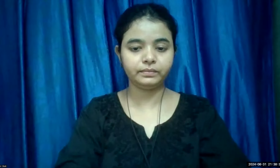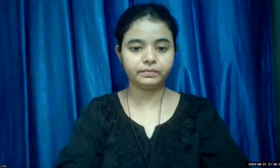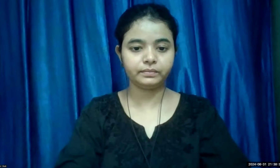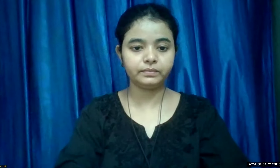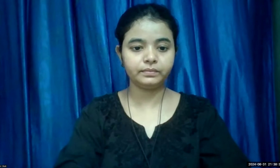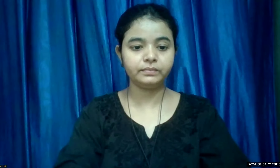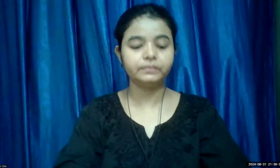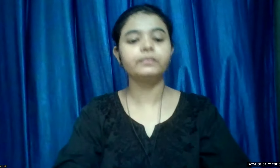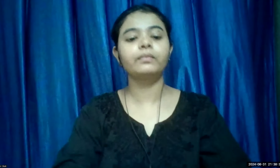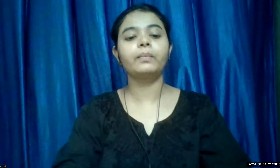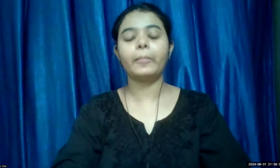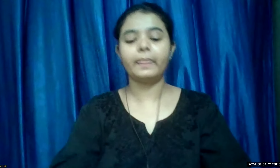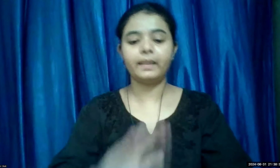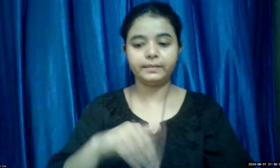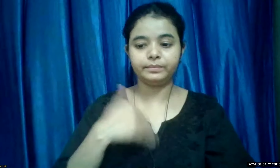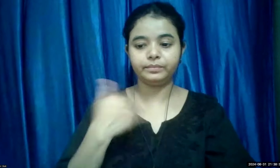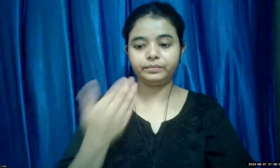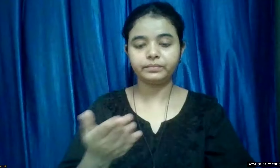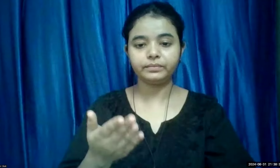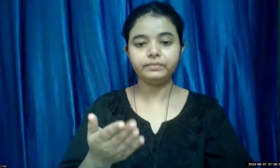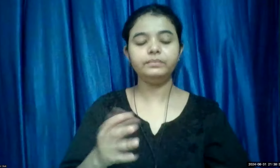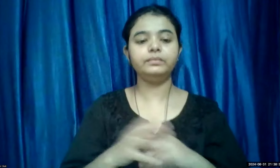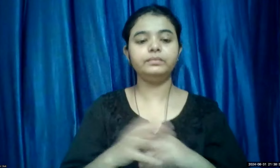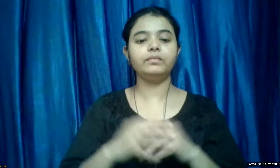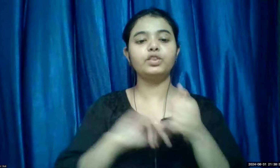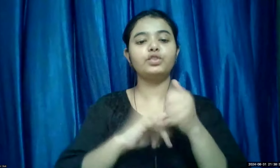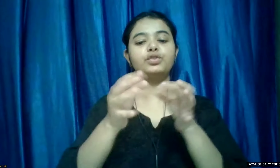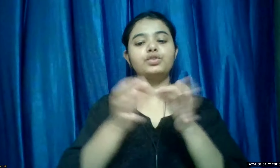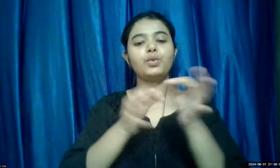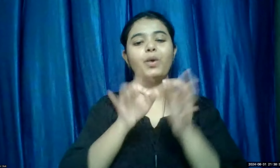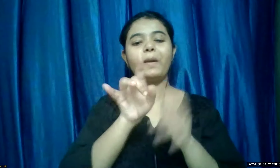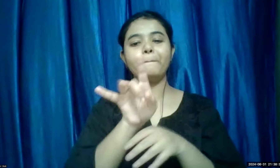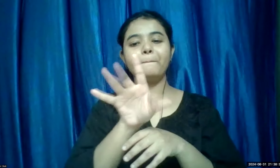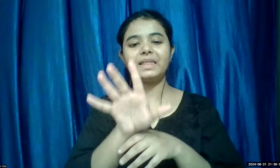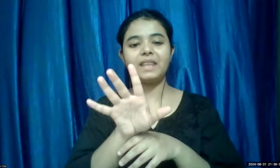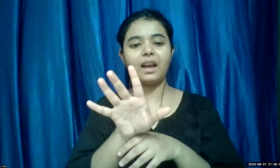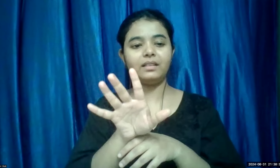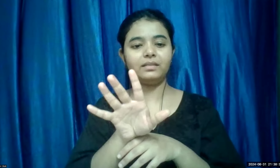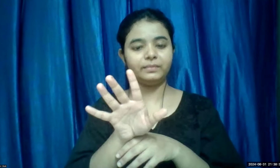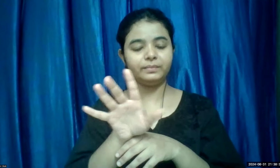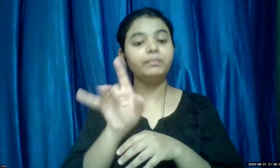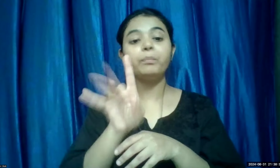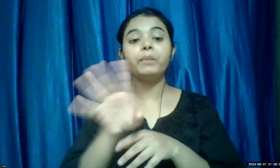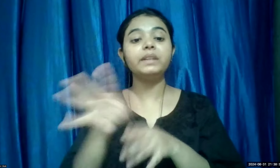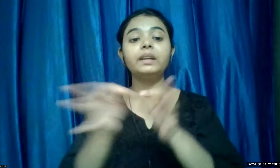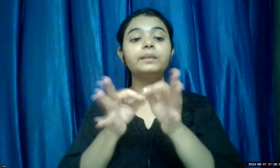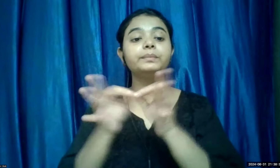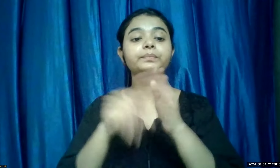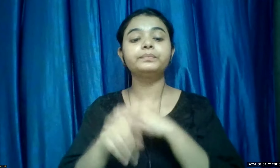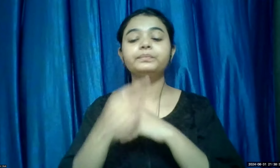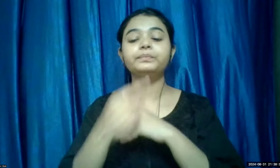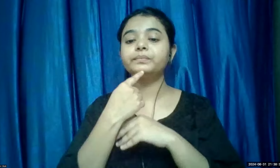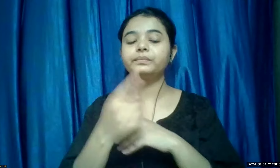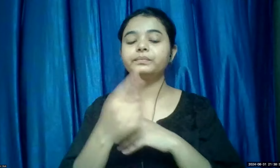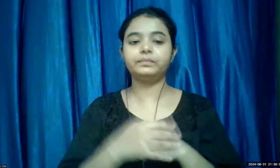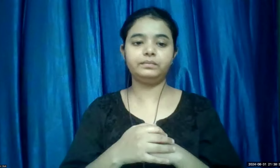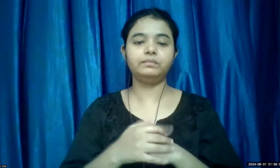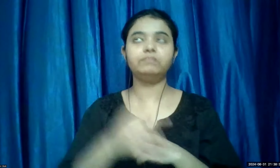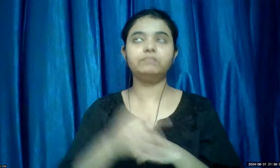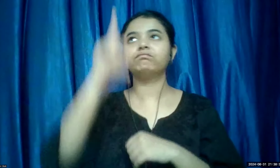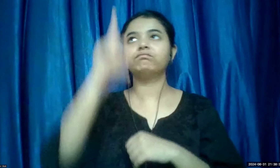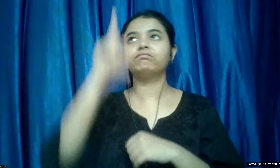और फिर 15वें श्लोक में अर्जुन कहते हैं कि हे भगवान, आप सबके उद्गम